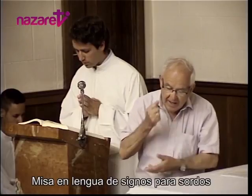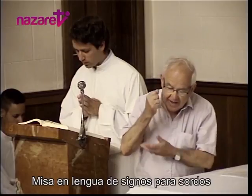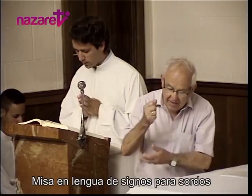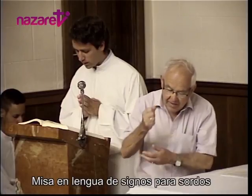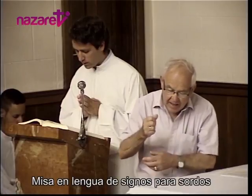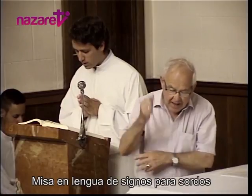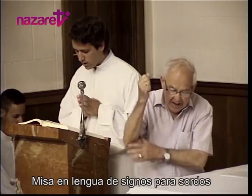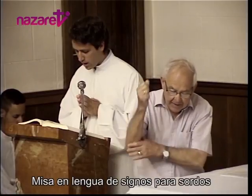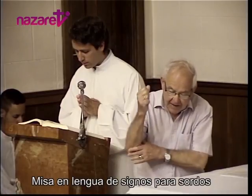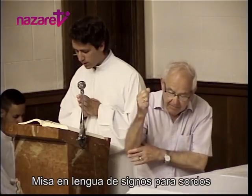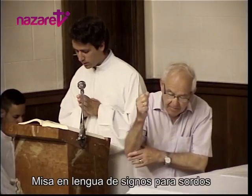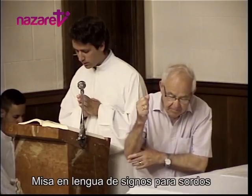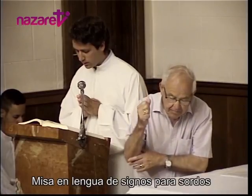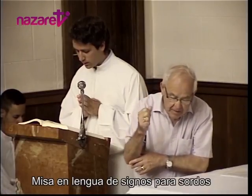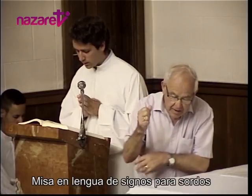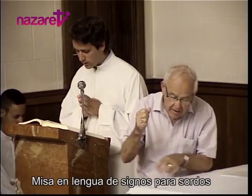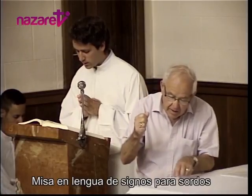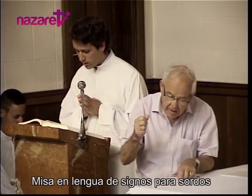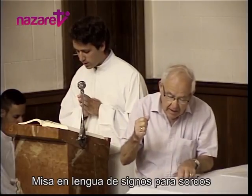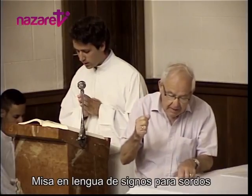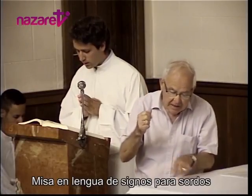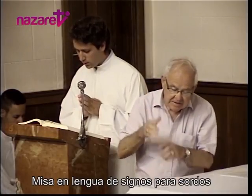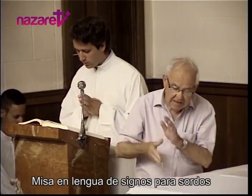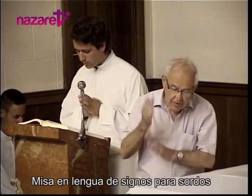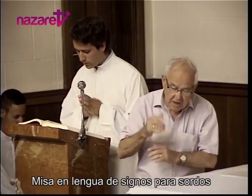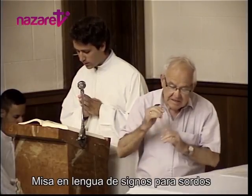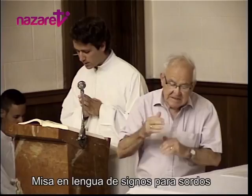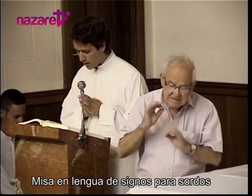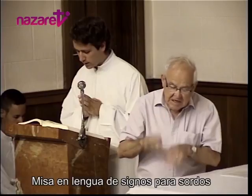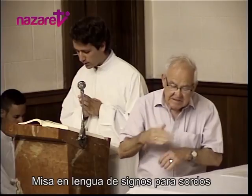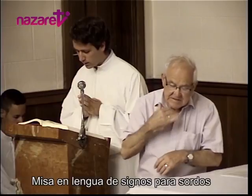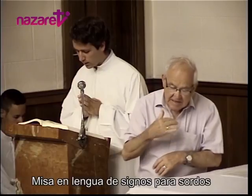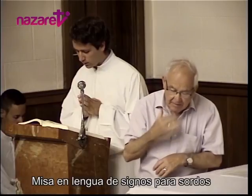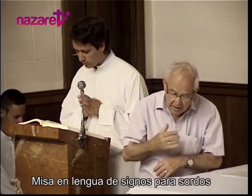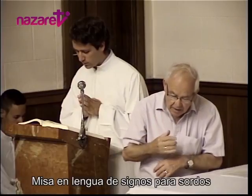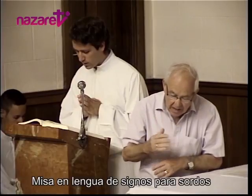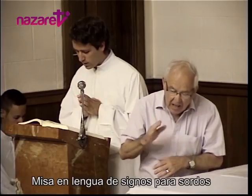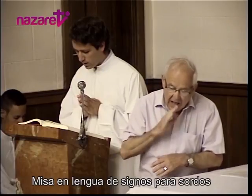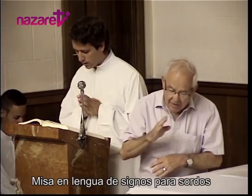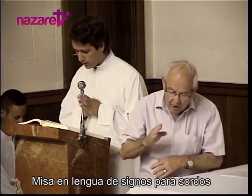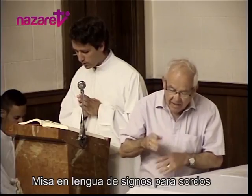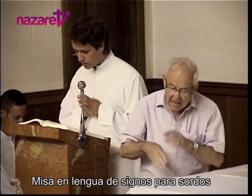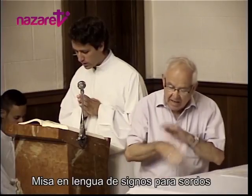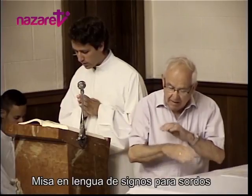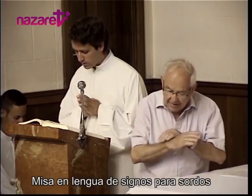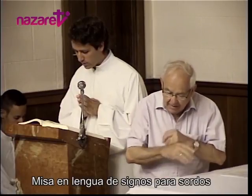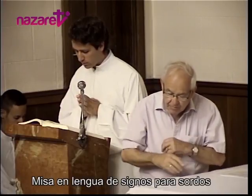prometida, habitando en tiendas, y lo mismo Isaac y Jacob, herederos de la misma